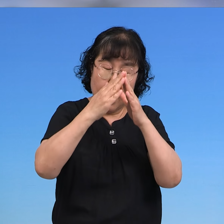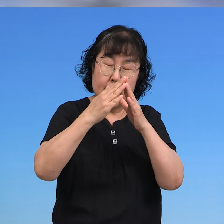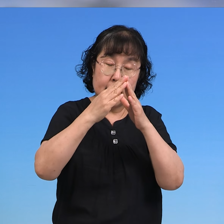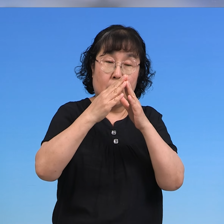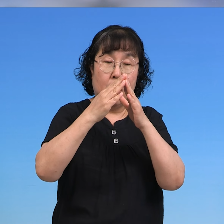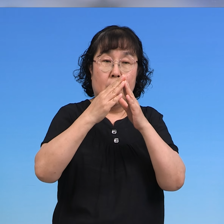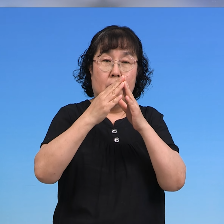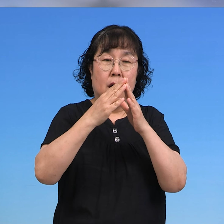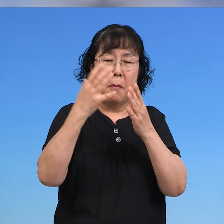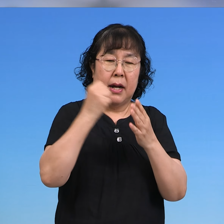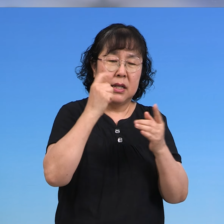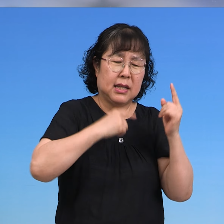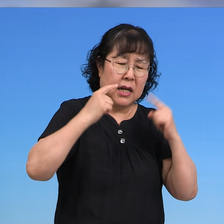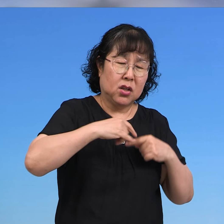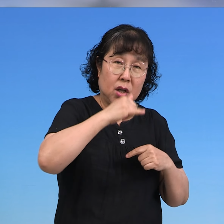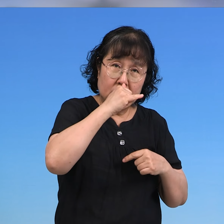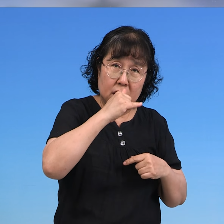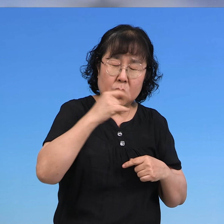상처 받을까 봐.